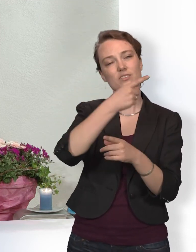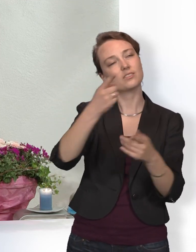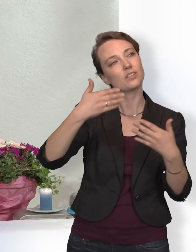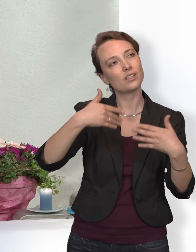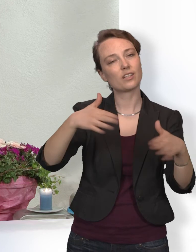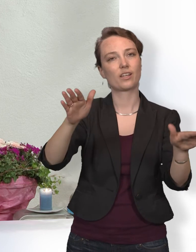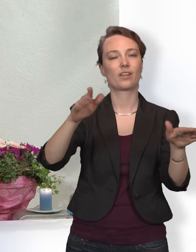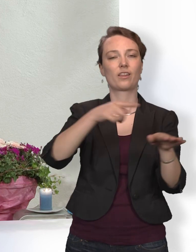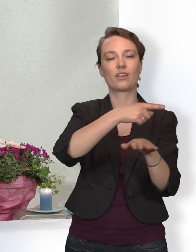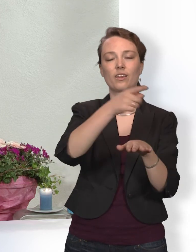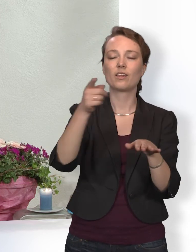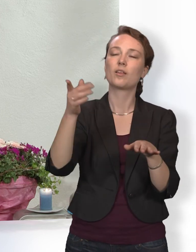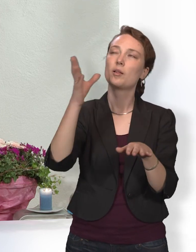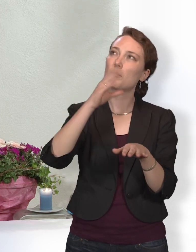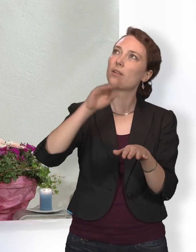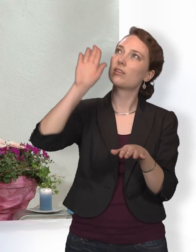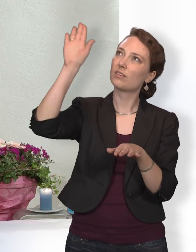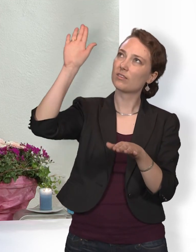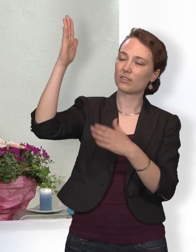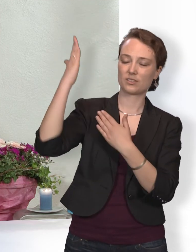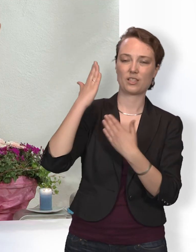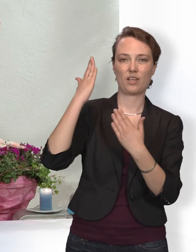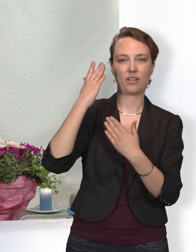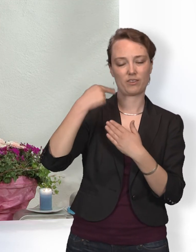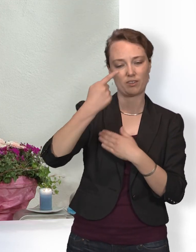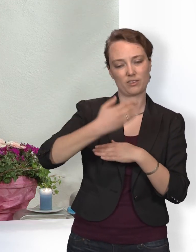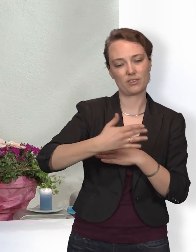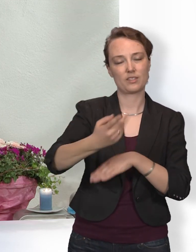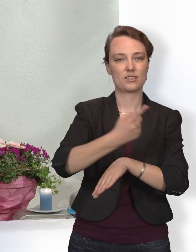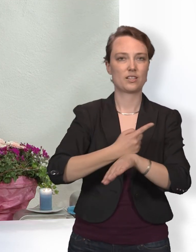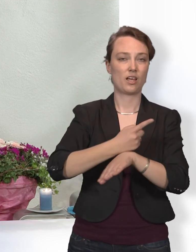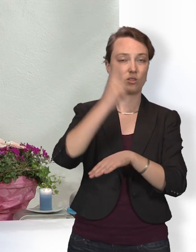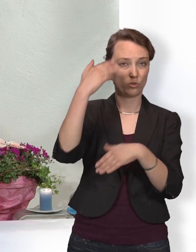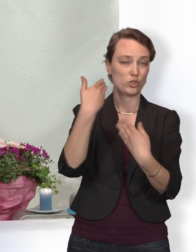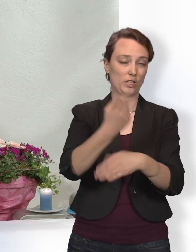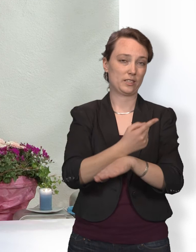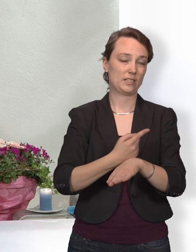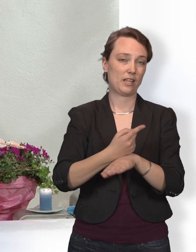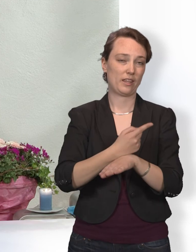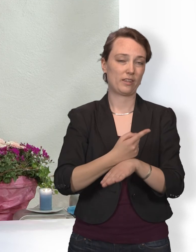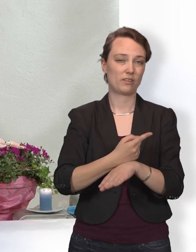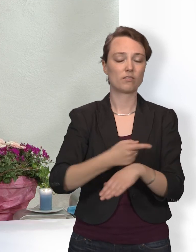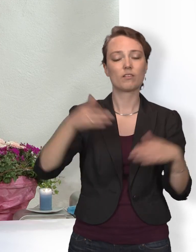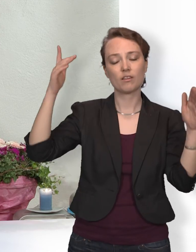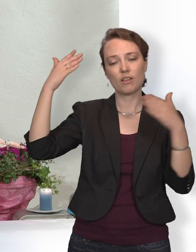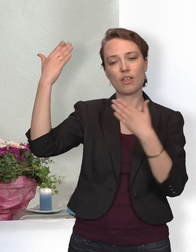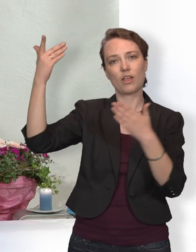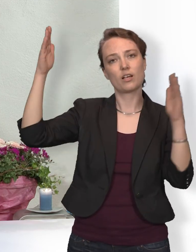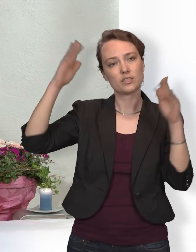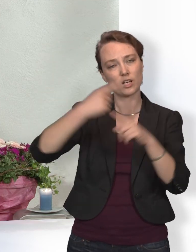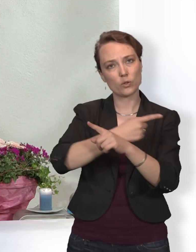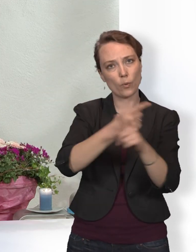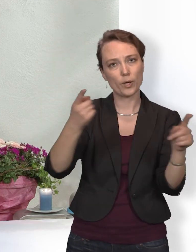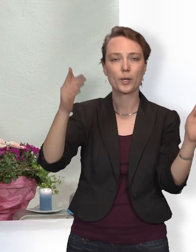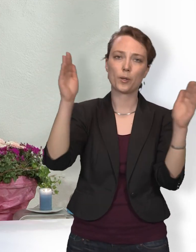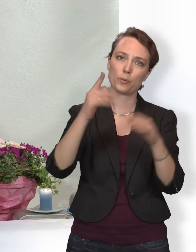die von Gott geschenkte Zeit. Der Herr segne euch und behüte euch. Der Herr lasse leuchten sein Angesicht über